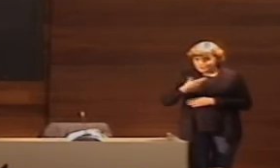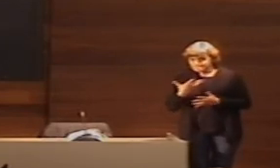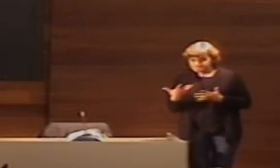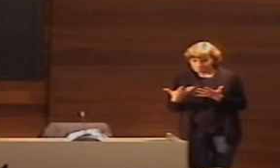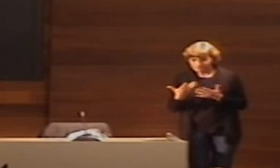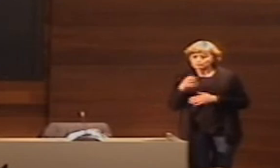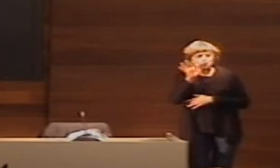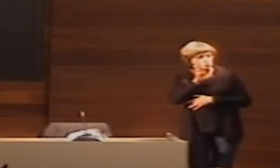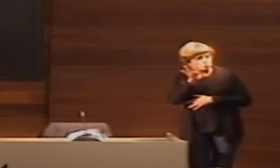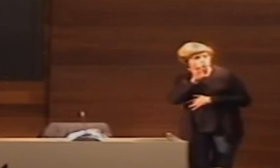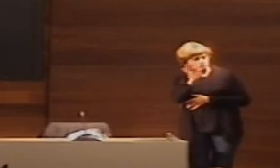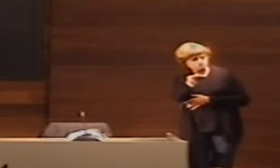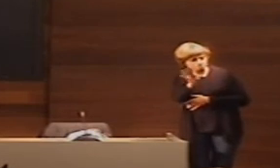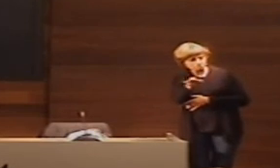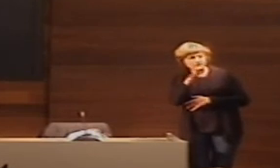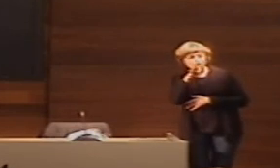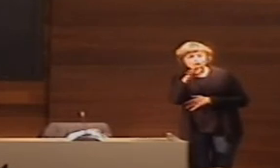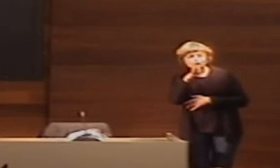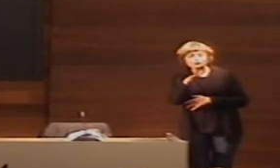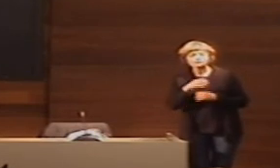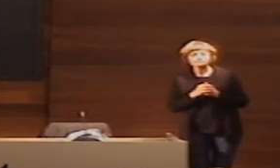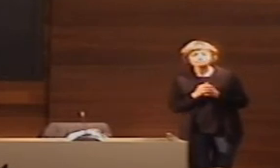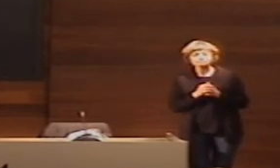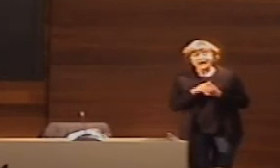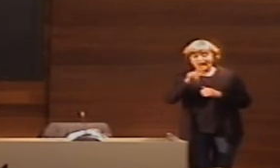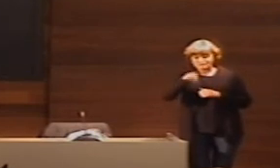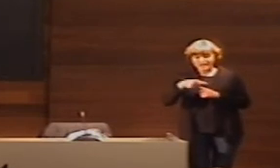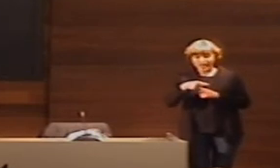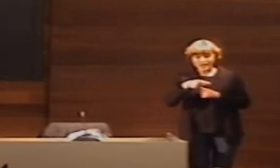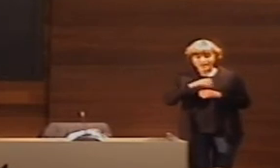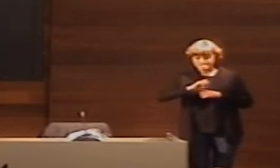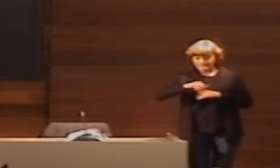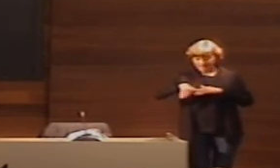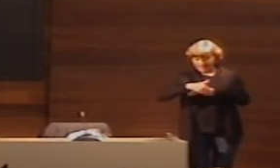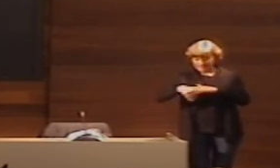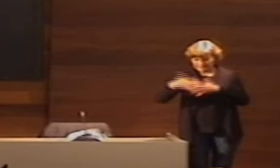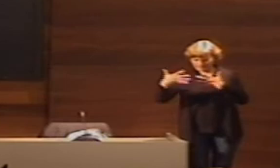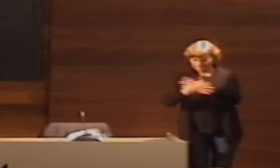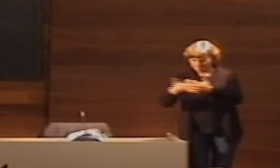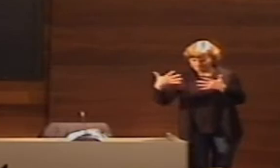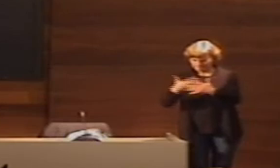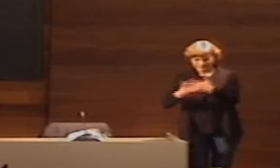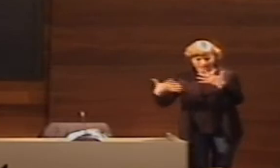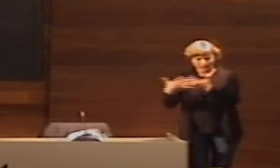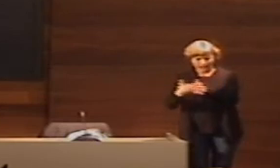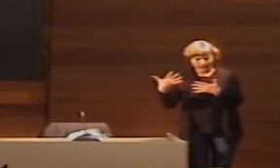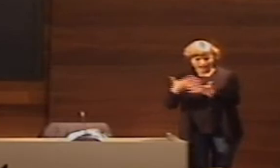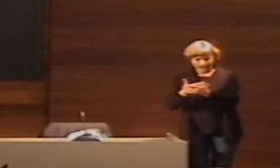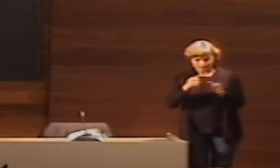en las papeleras van a parar bastantes residuos, ¿no? Sobre todo envases, pero también